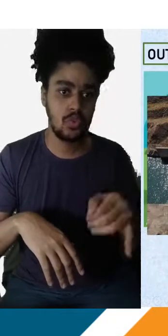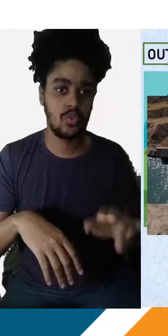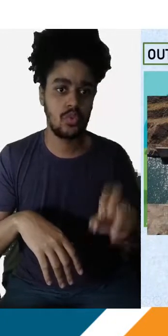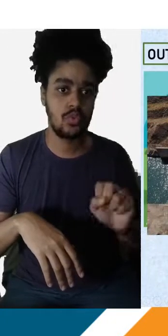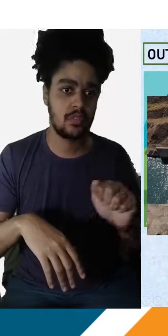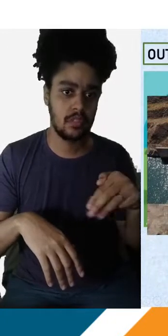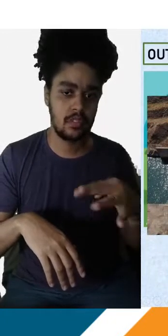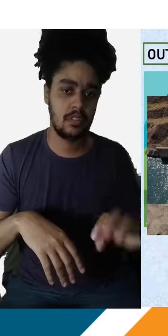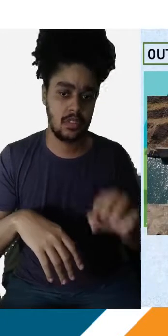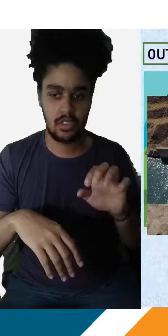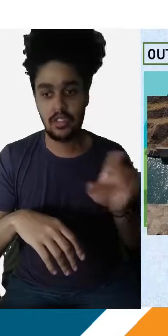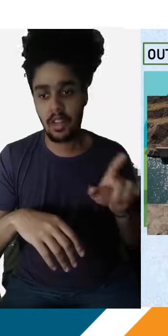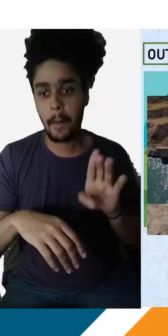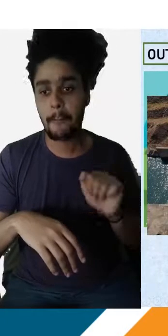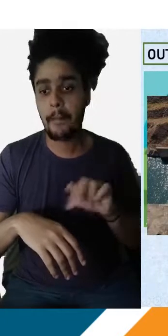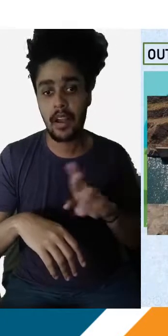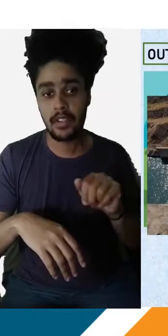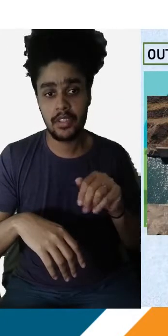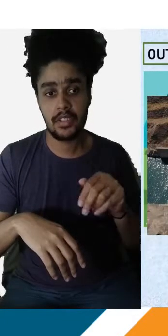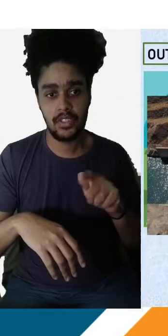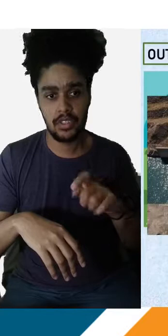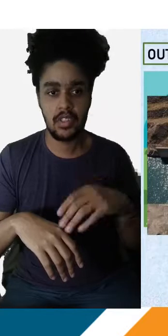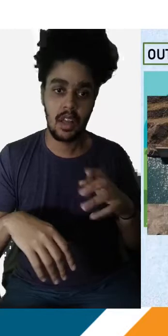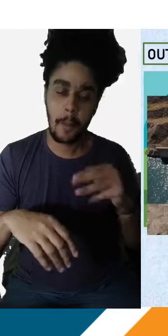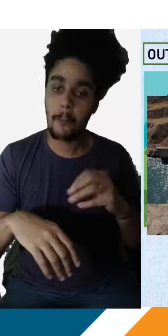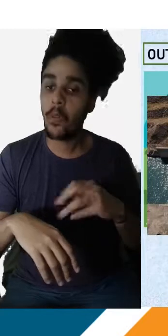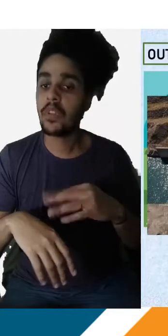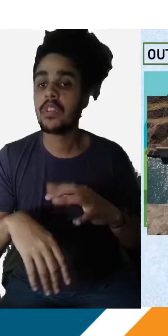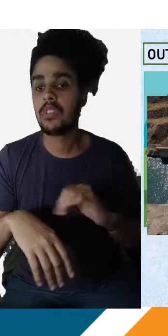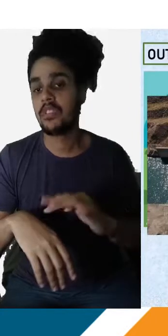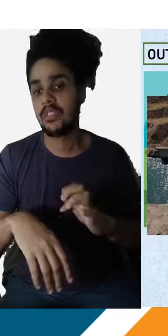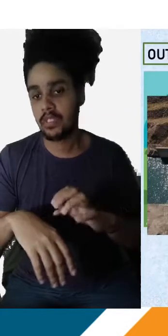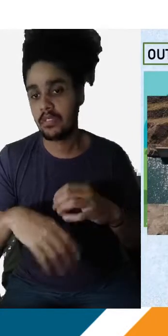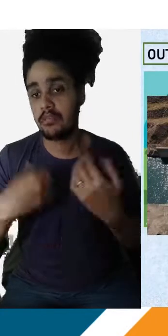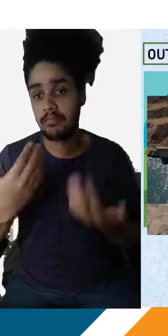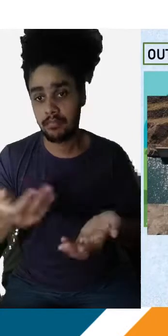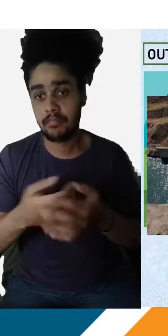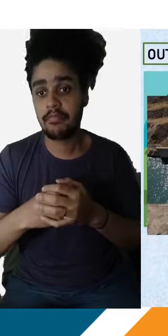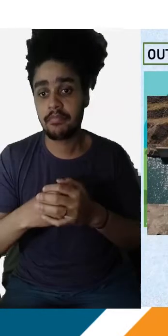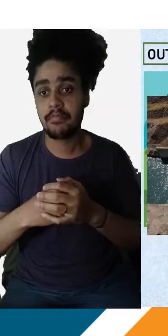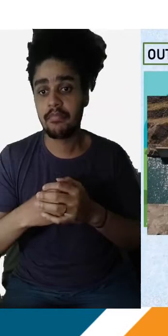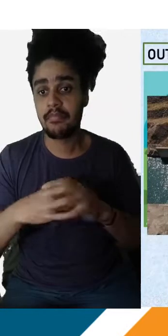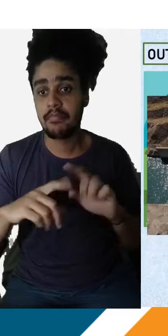da barragem? Ela está a montante. Já aqui